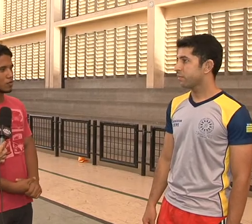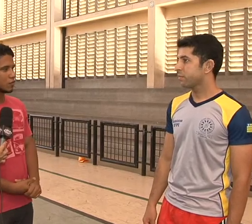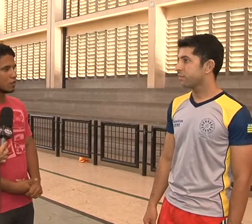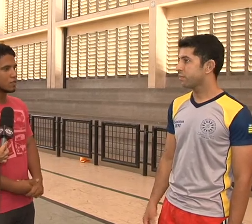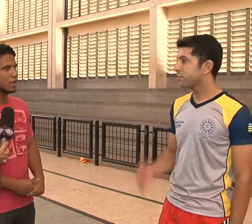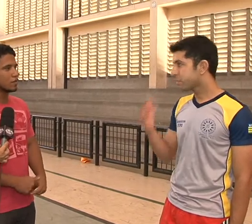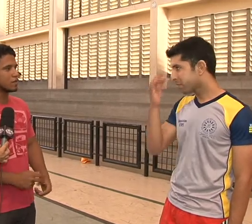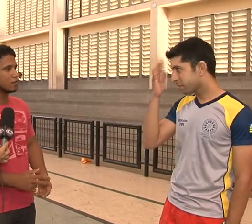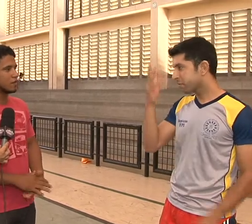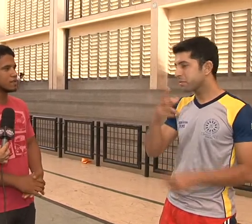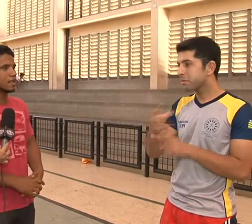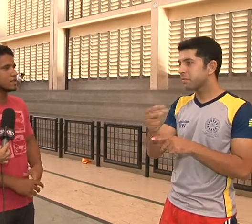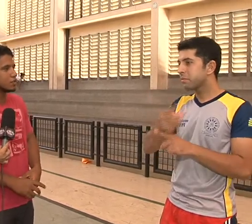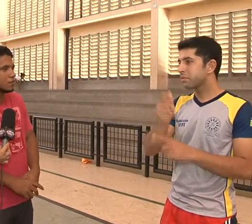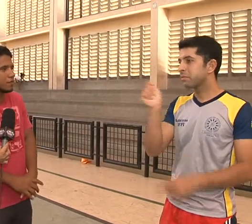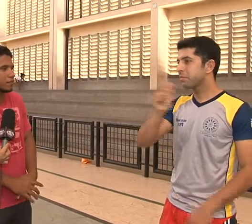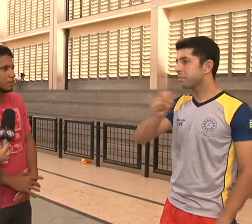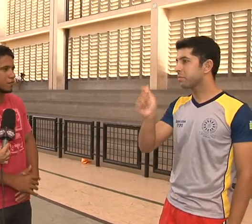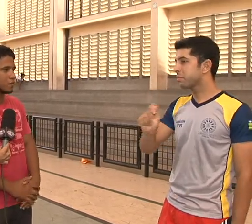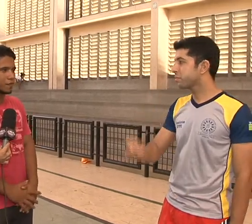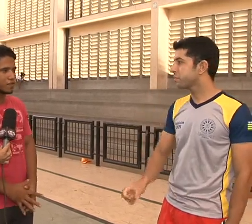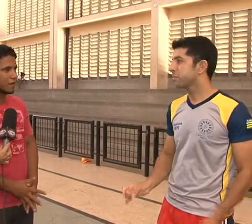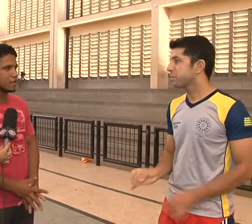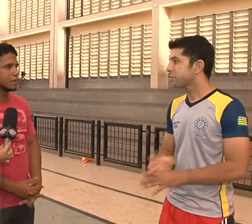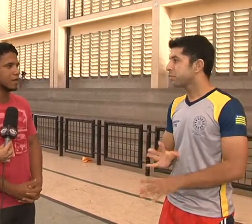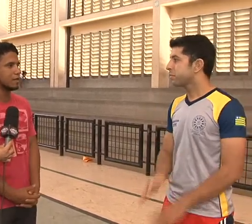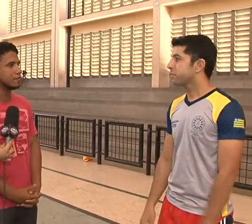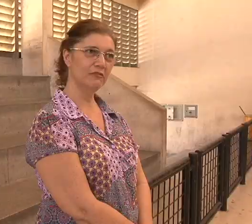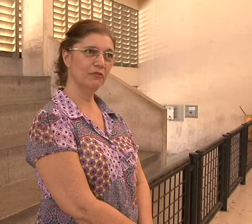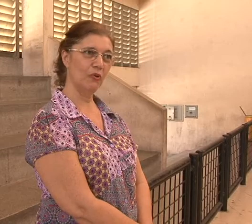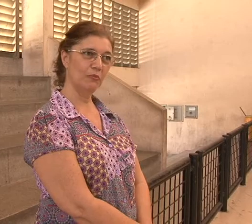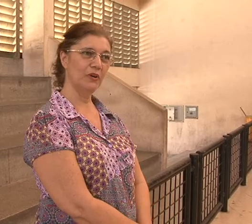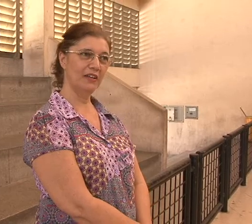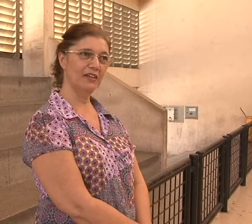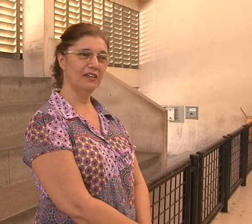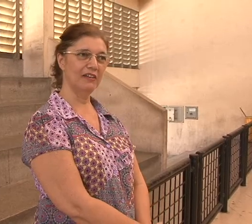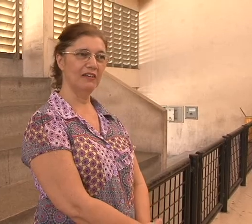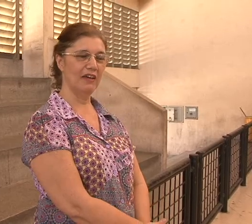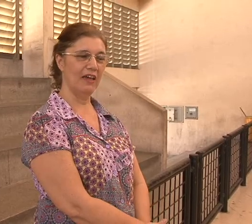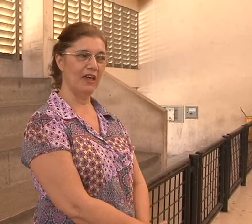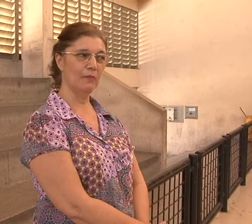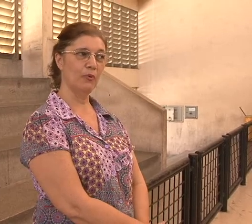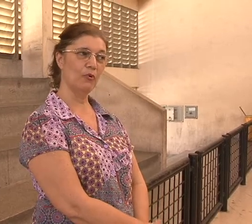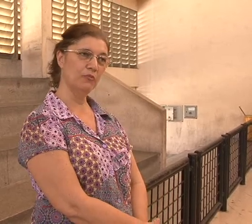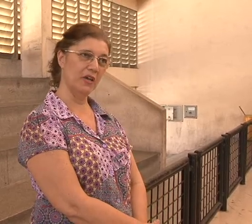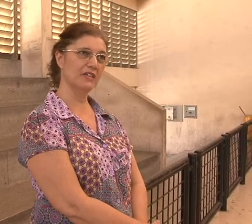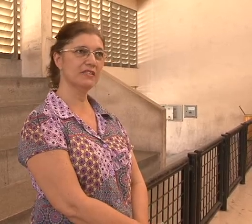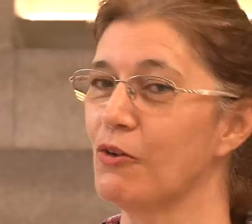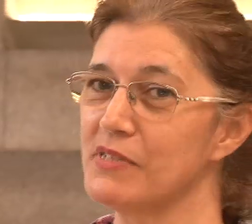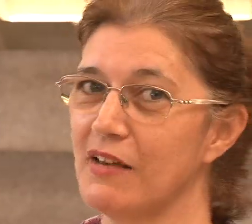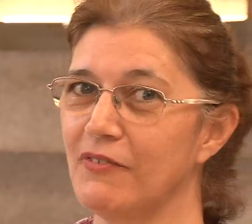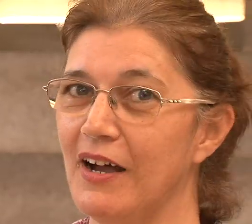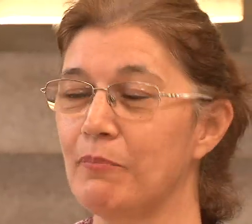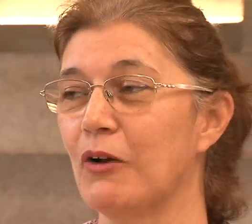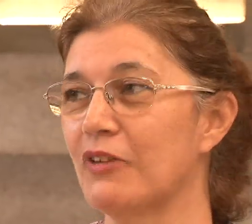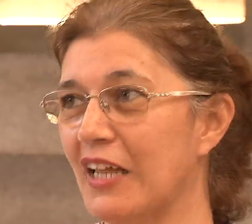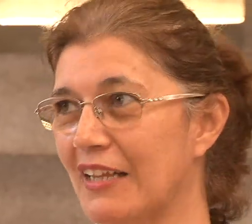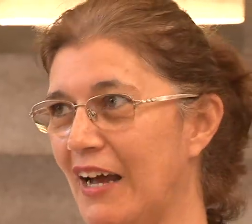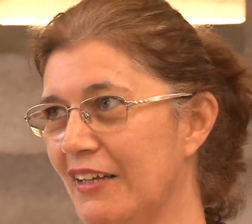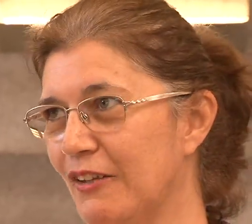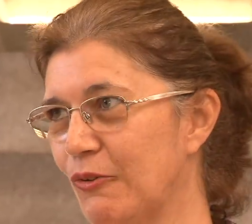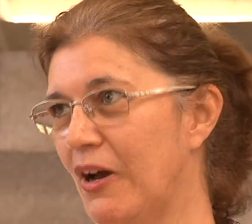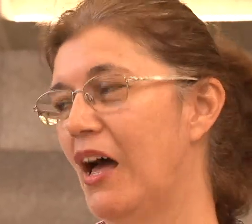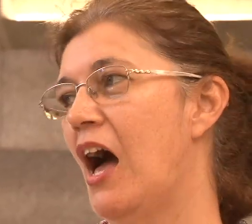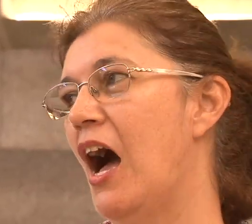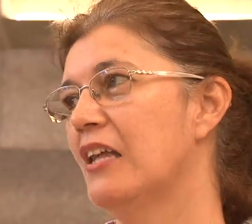com outros surdos. Lá ele conseguiu vencer e eu senti que não fosse fácil para ele. Alviberta Miranda é mãe de Rodolfo. Ela destaca